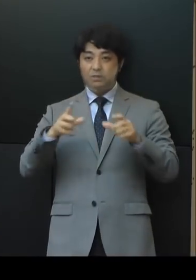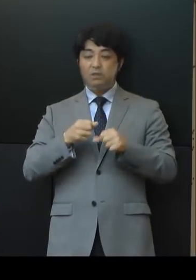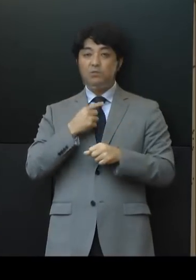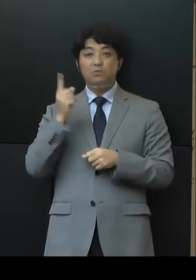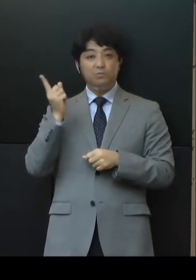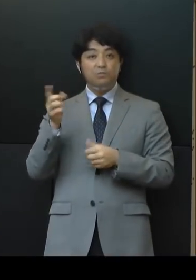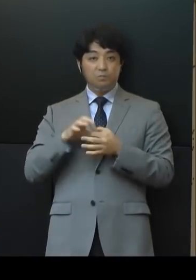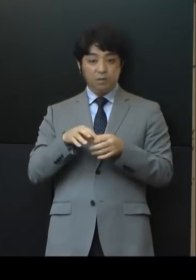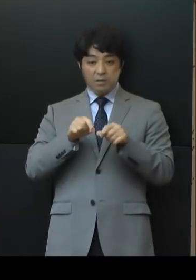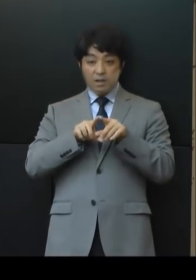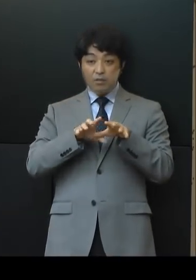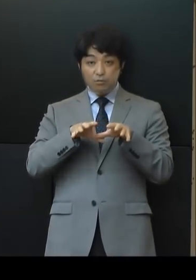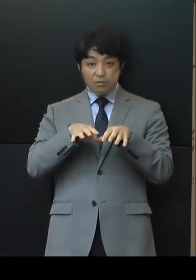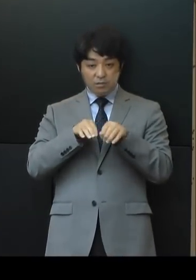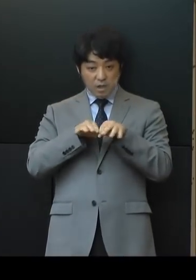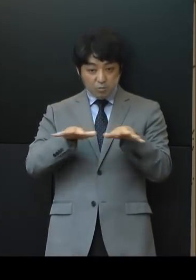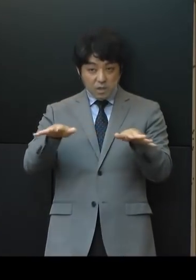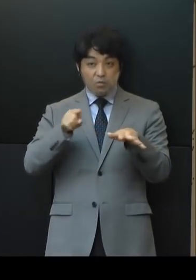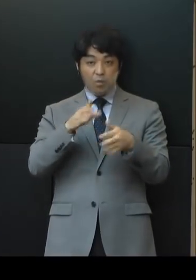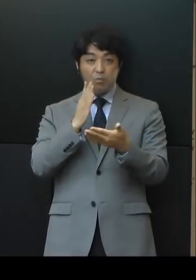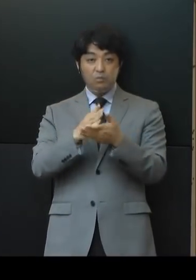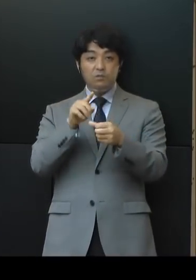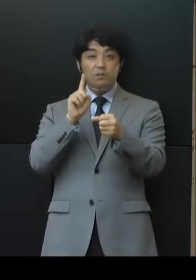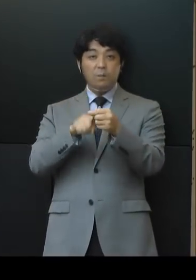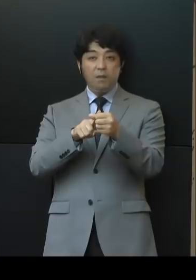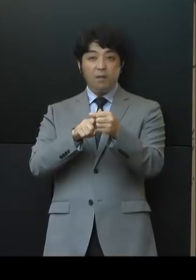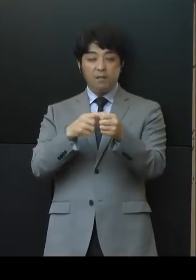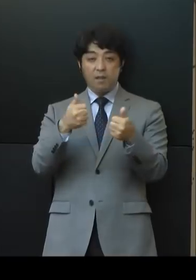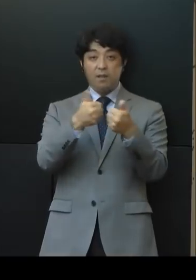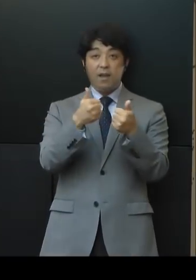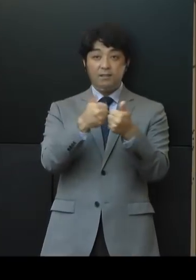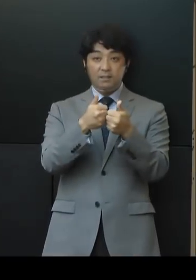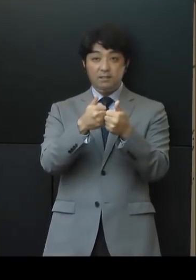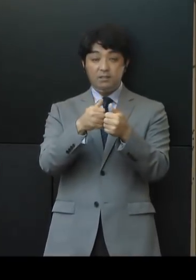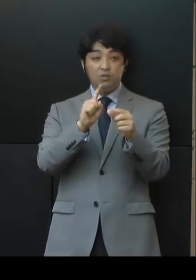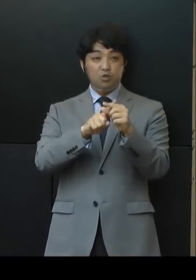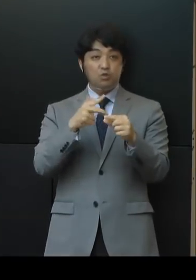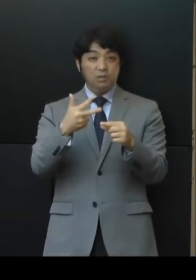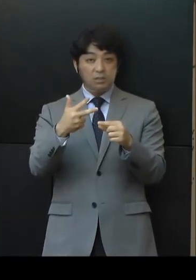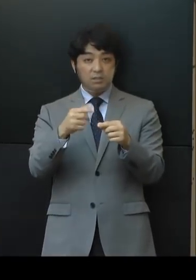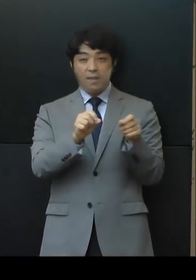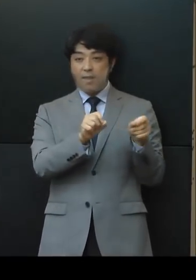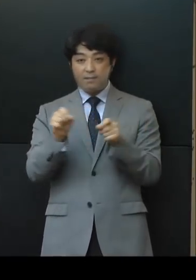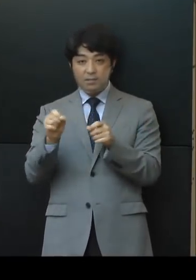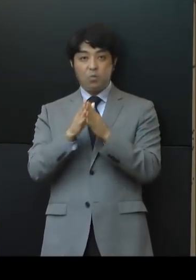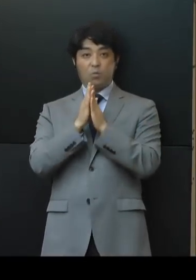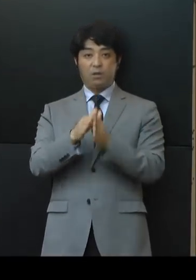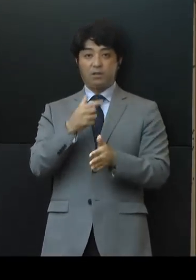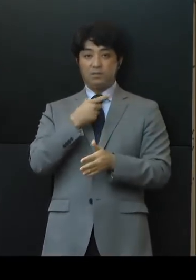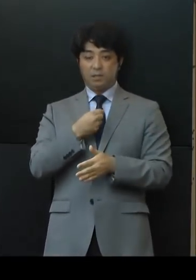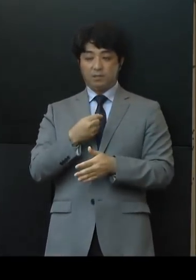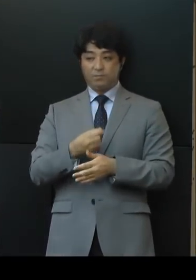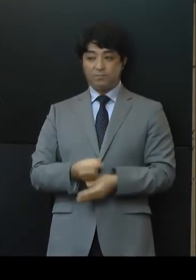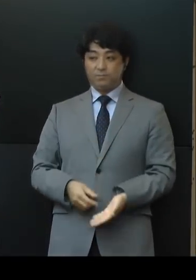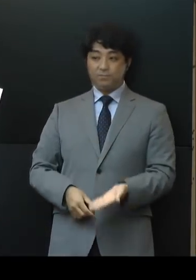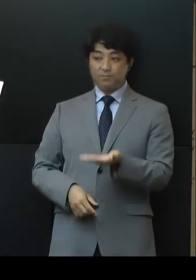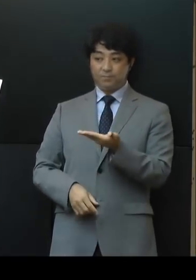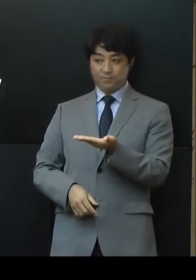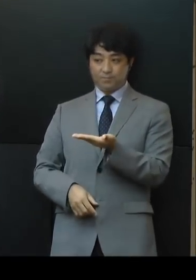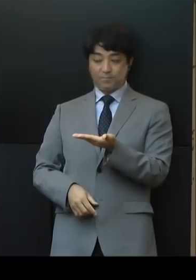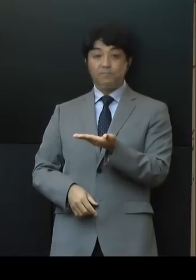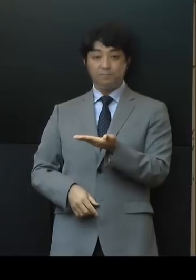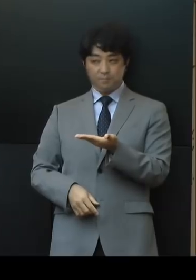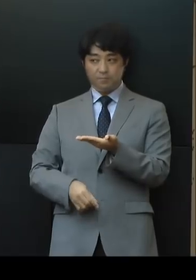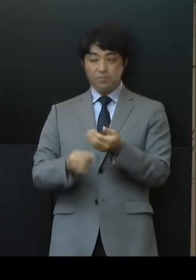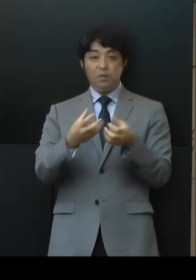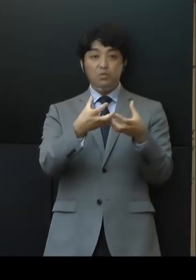大を食い止めるために重要な会議以外中止または延期していただきますようお願いいたします。クラス